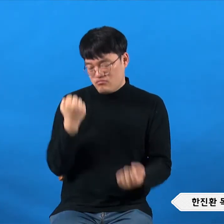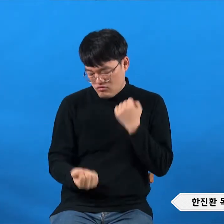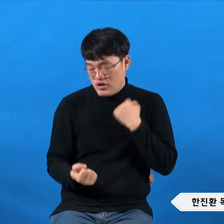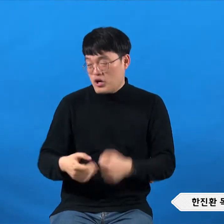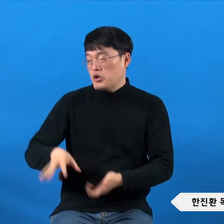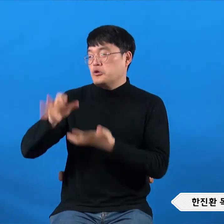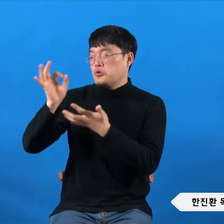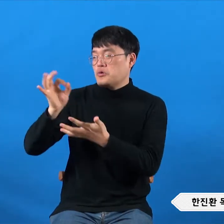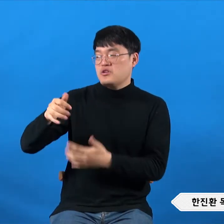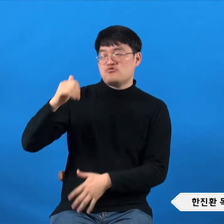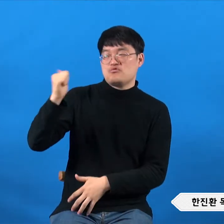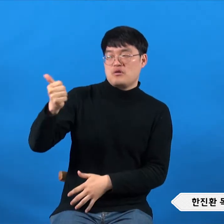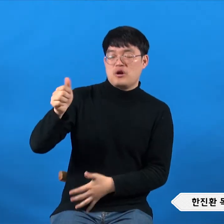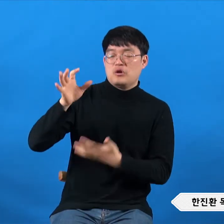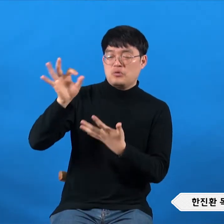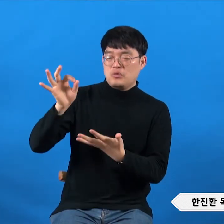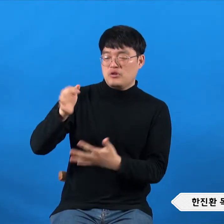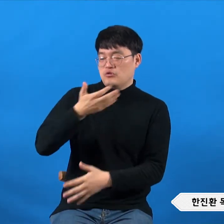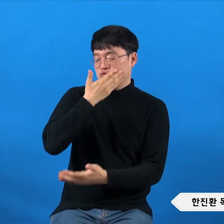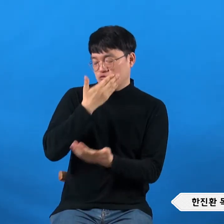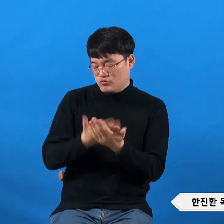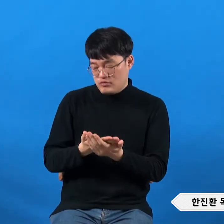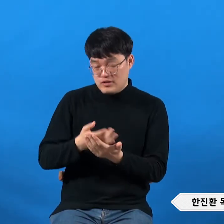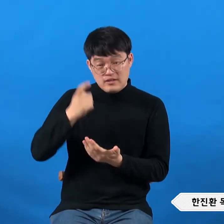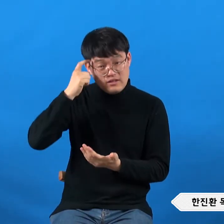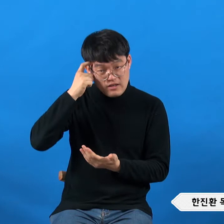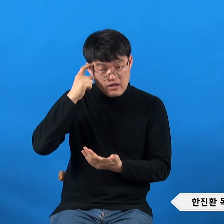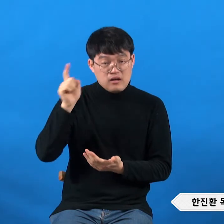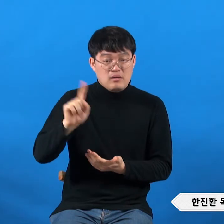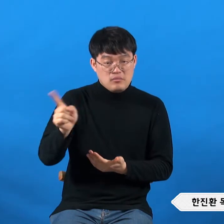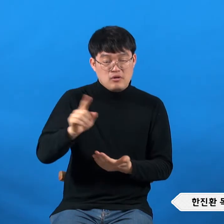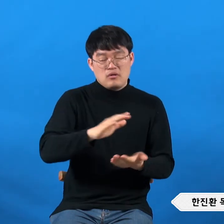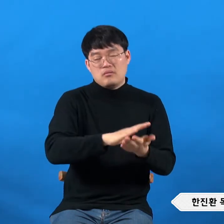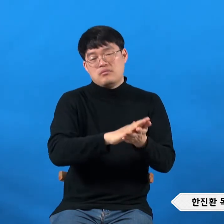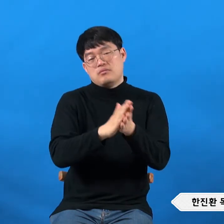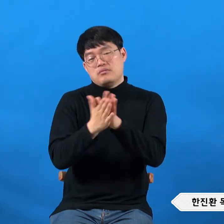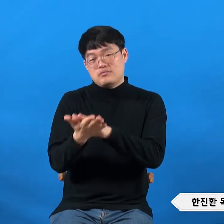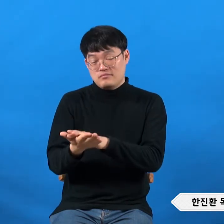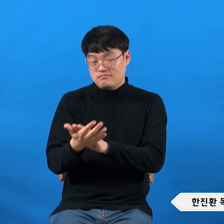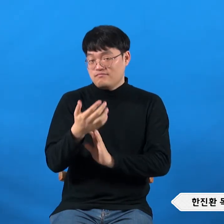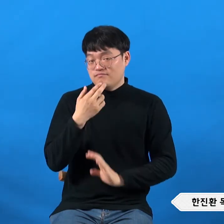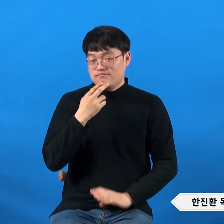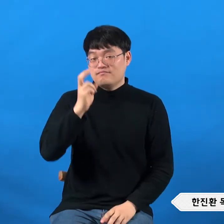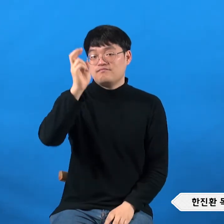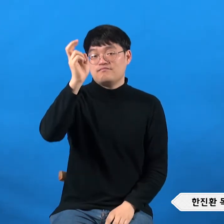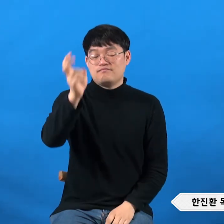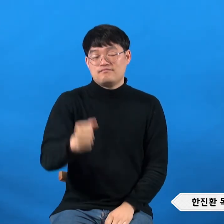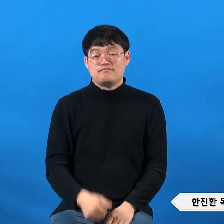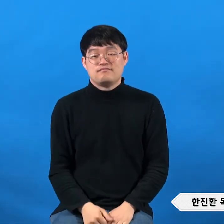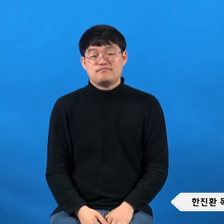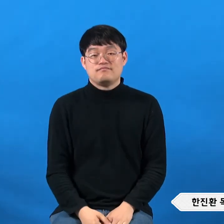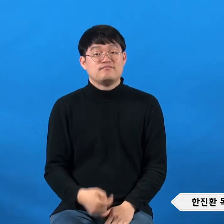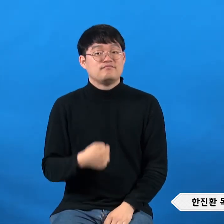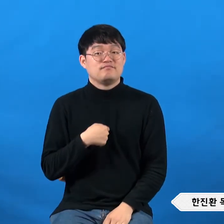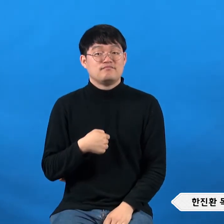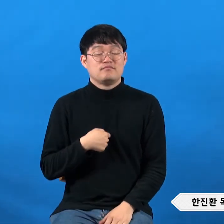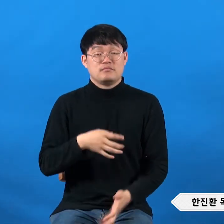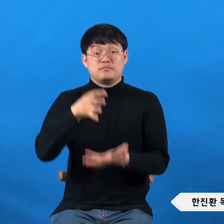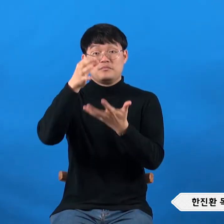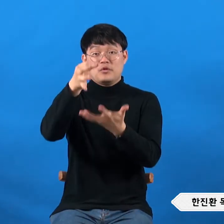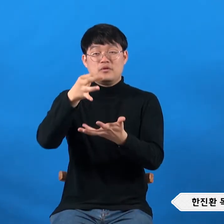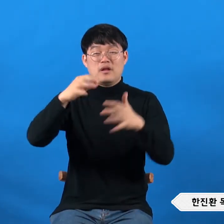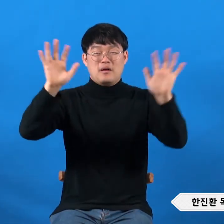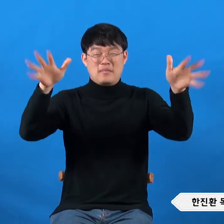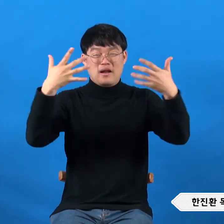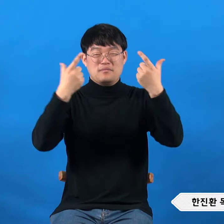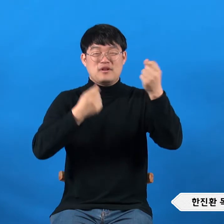중요해. 뭐라고 해도 돈이 있어야 돼. 그 생각은 별로 변함이 없을 겁니다. 제가